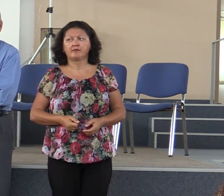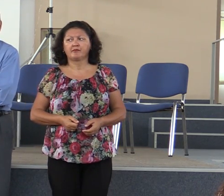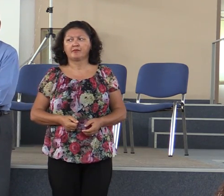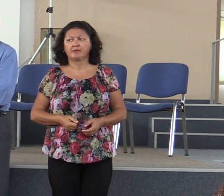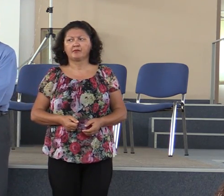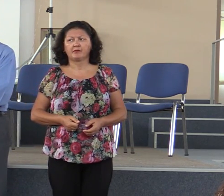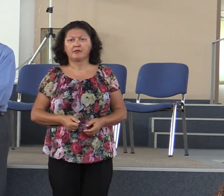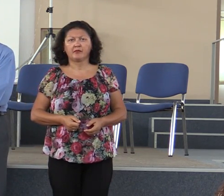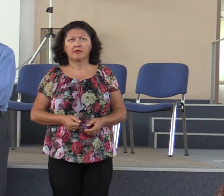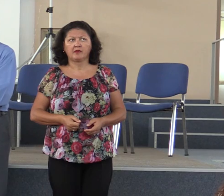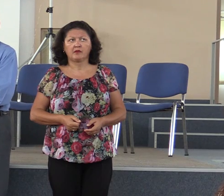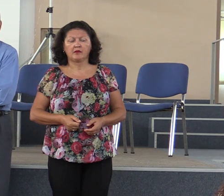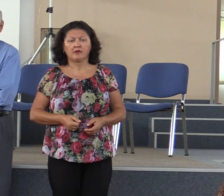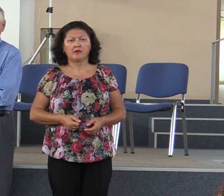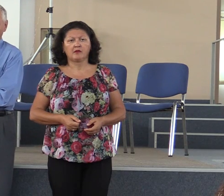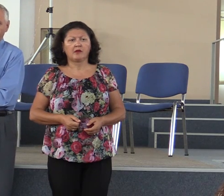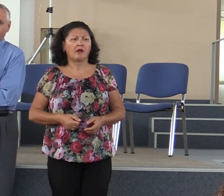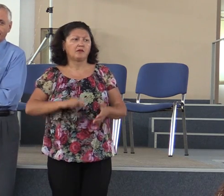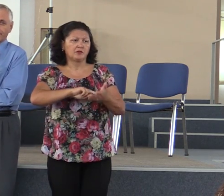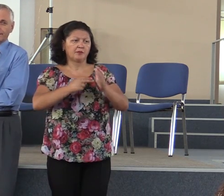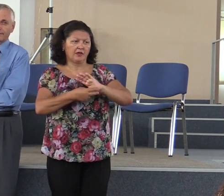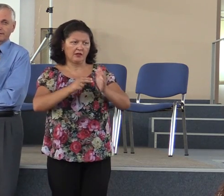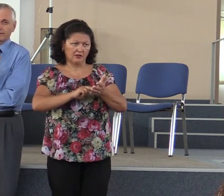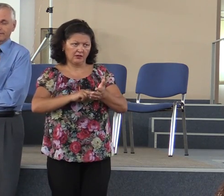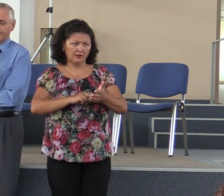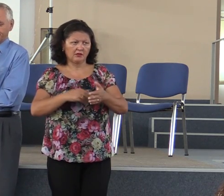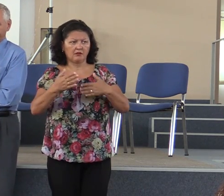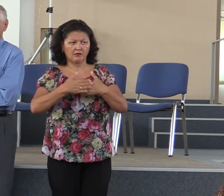a devenit gata ca să fie folosit de Dumnezeu. So